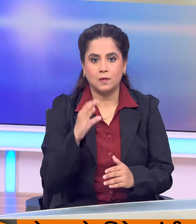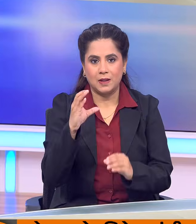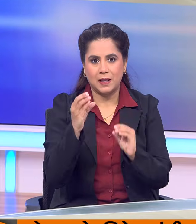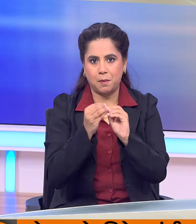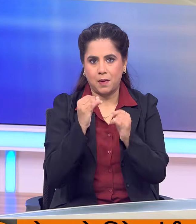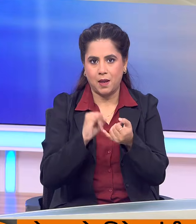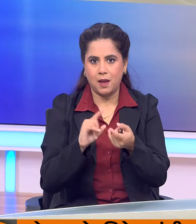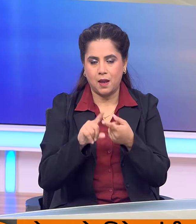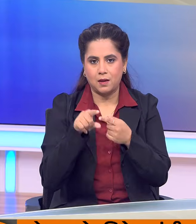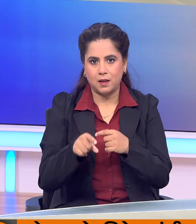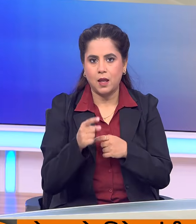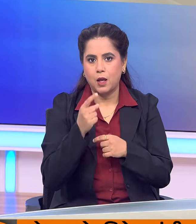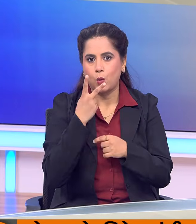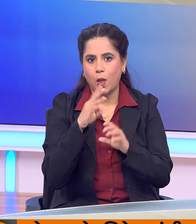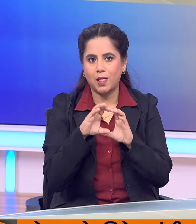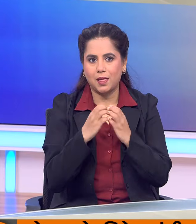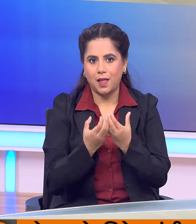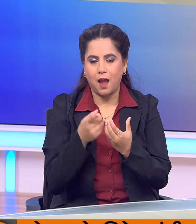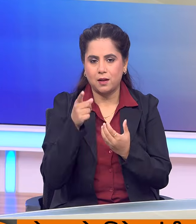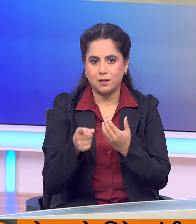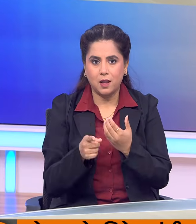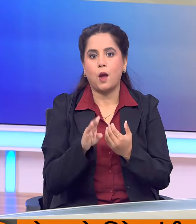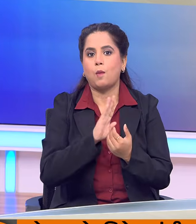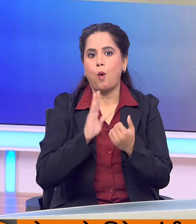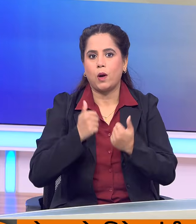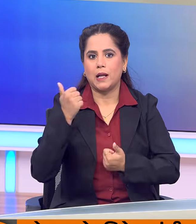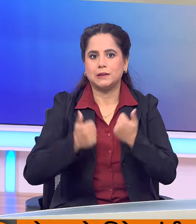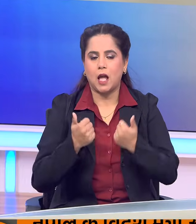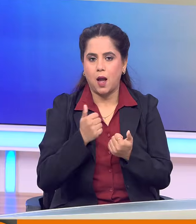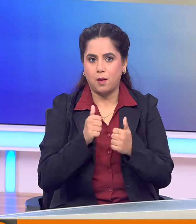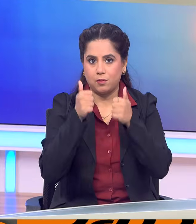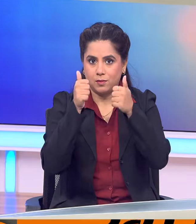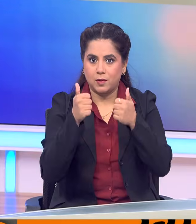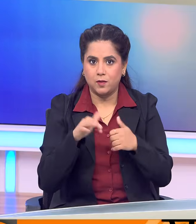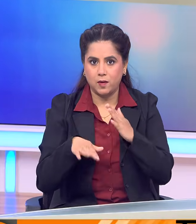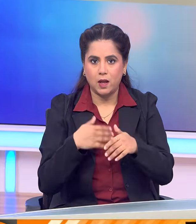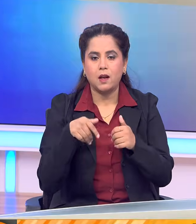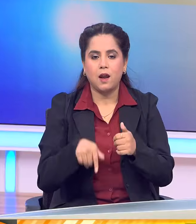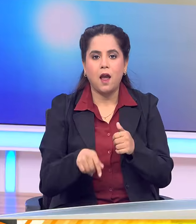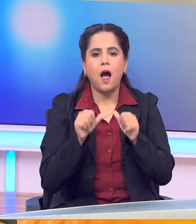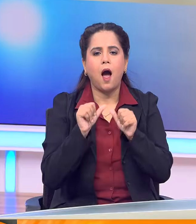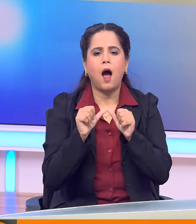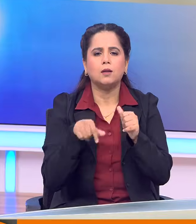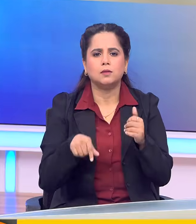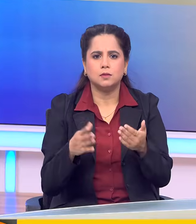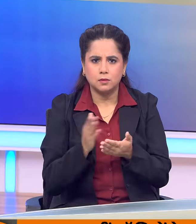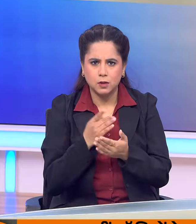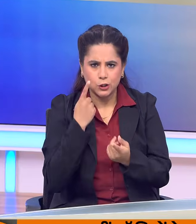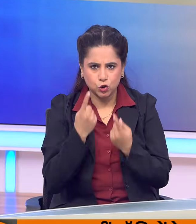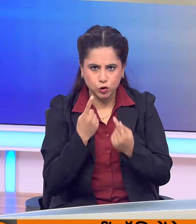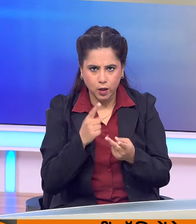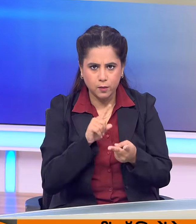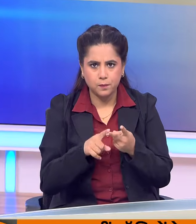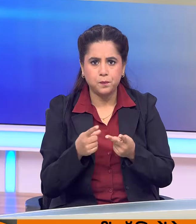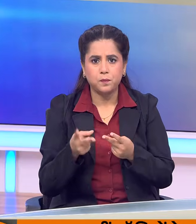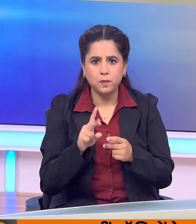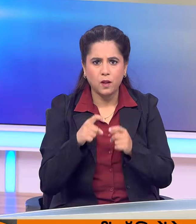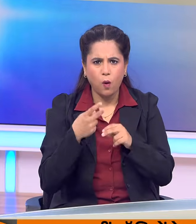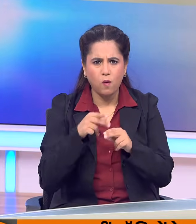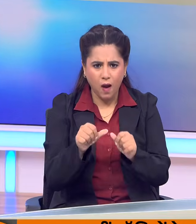सीबीएसई ने 12वीं की बोर्ड परीक्षा के परिणामों के बाद उत्तर पुस्तिकाओं की वेरिफिकेशन और प्रश्नों